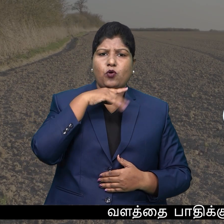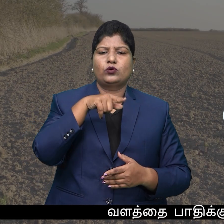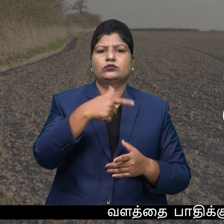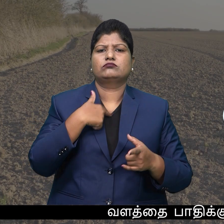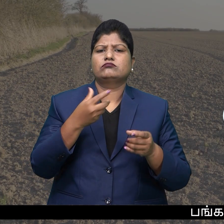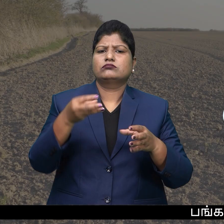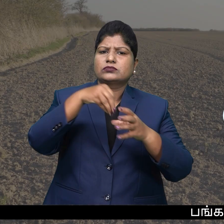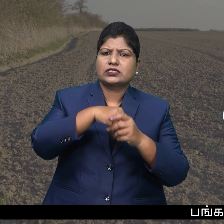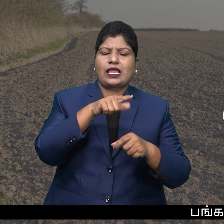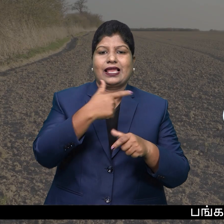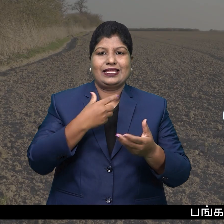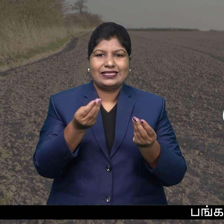மாசுபாட்டிற்கு பங்களிக்கிறது.